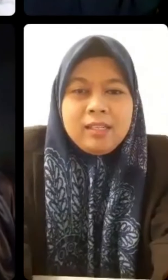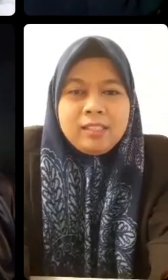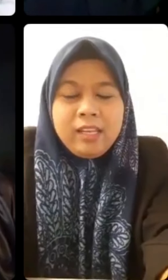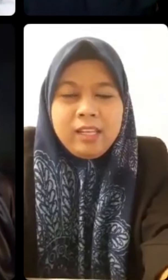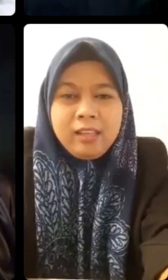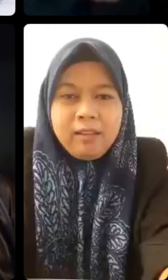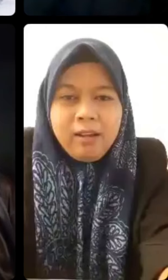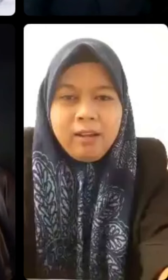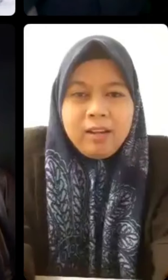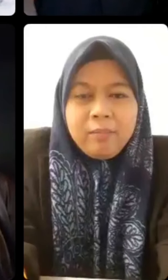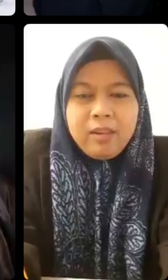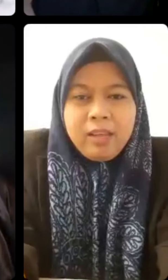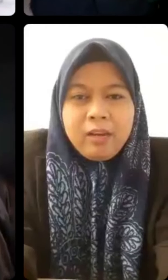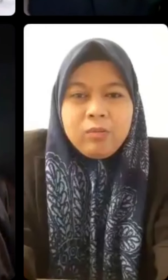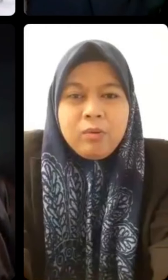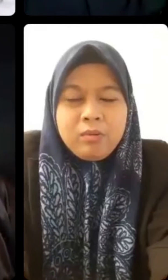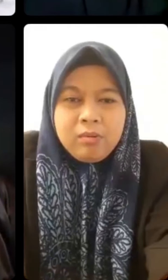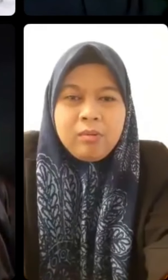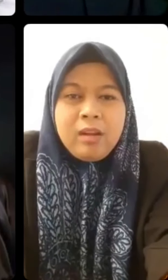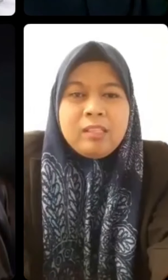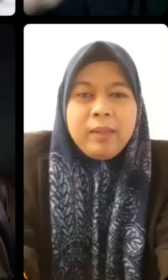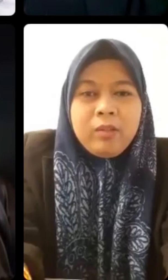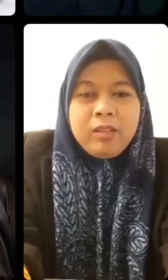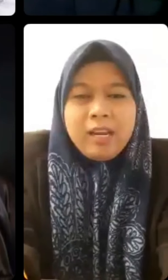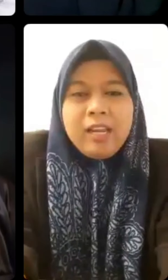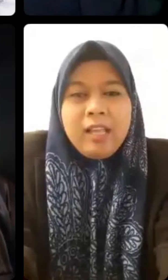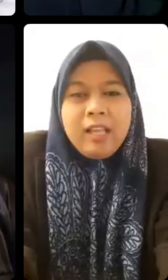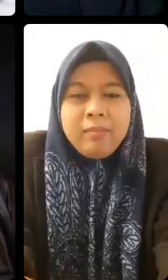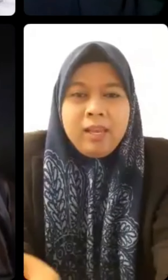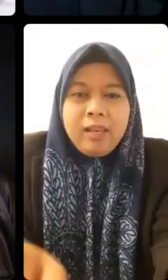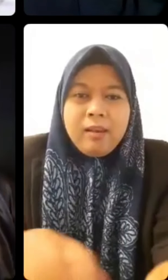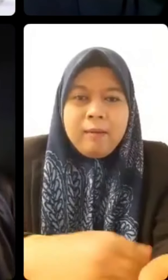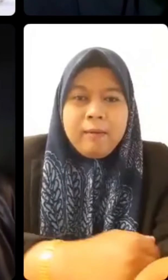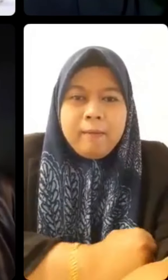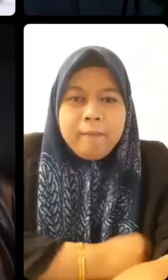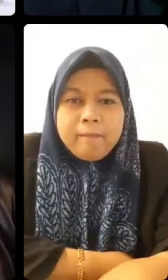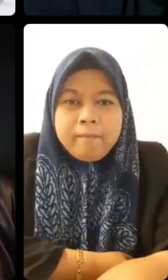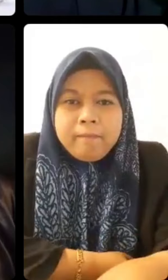sahaja. Jadi hak yang diberikan untuk orang yang sepatutnya janganlah kita ambil.